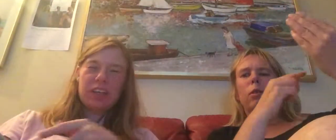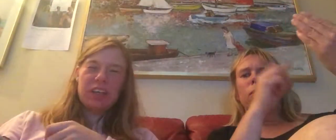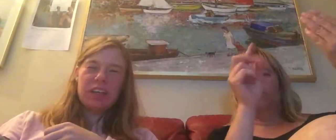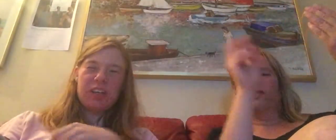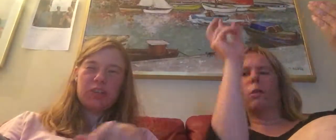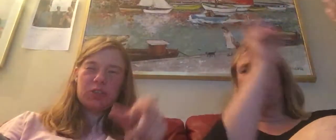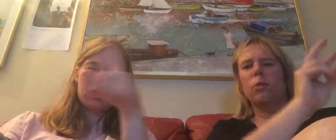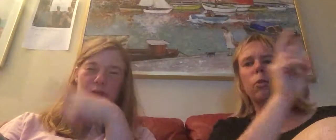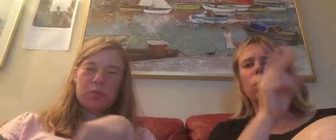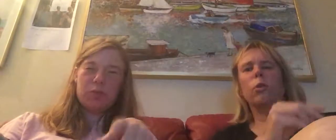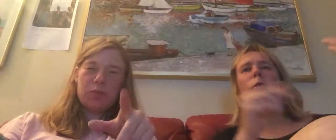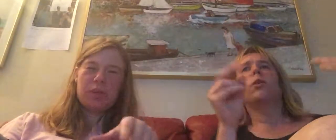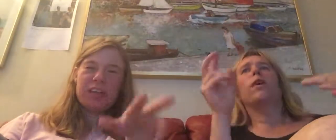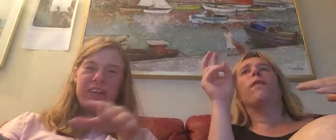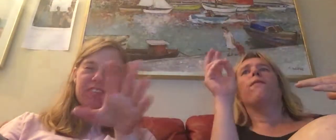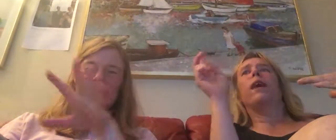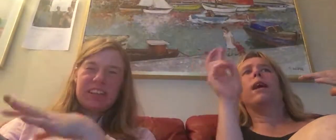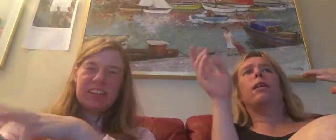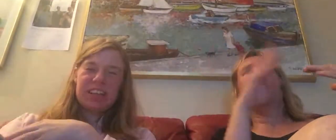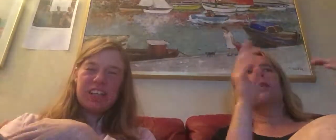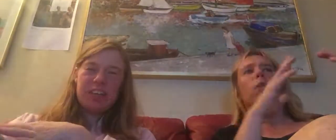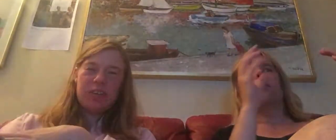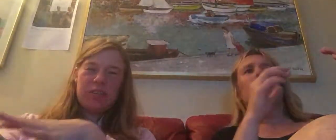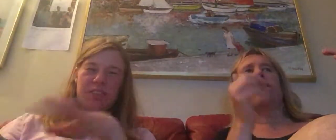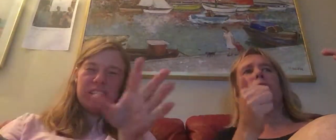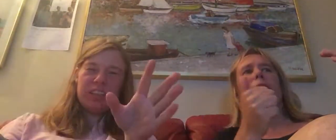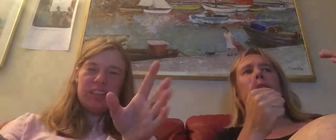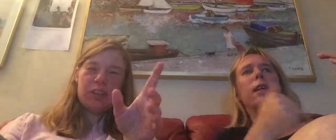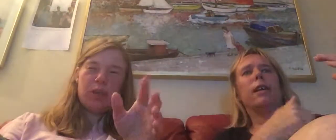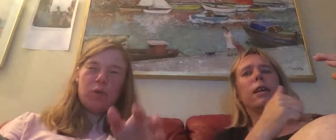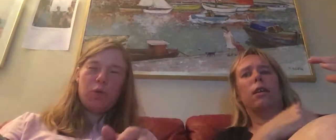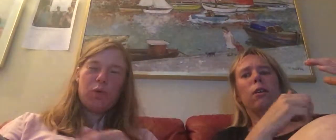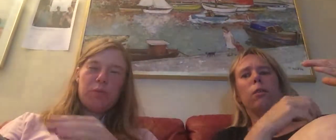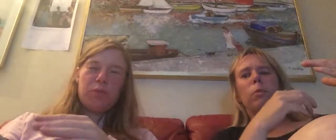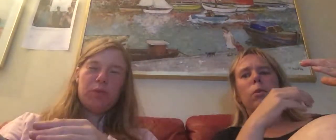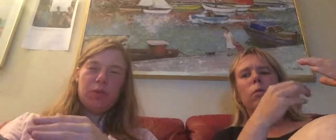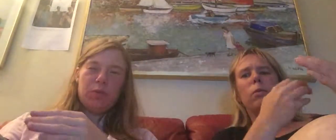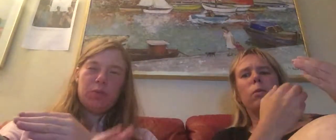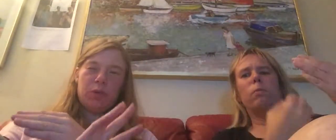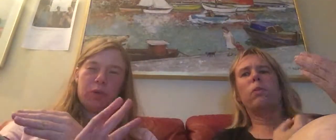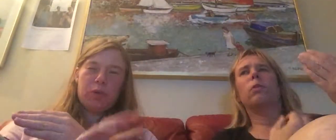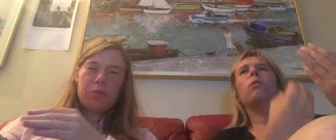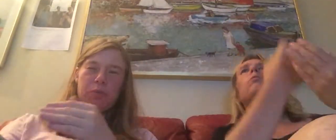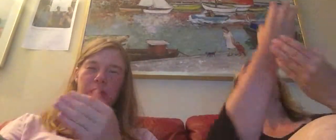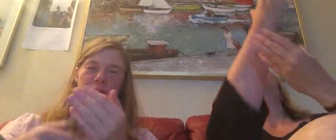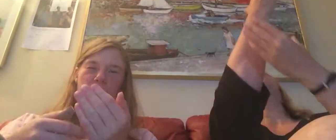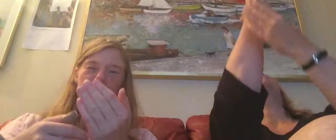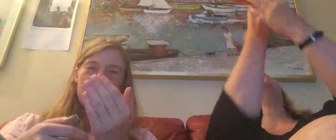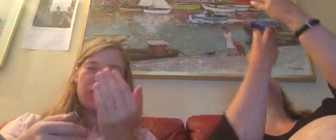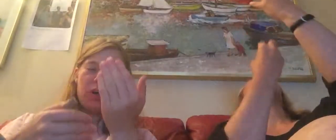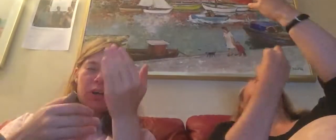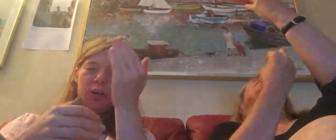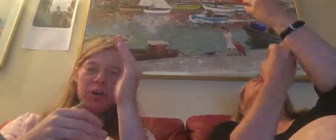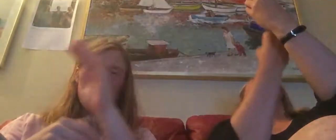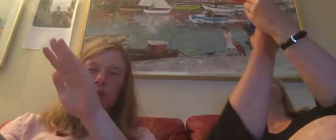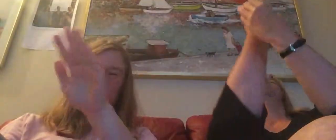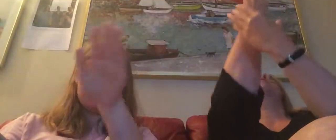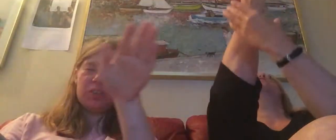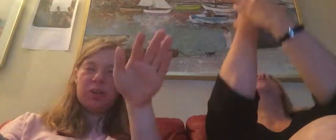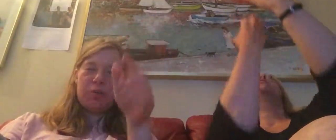Månen och sol, vatten och vind och blommor och barn